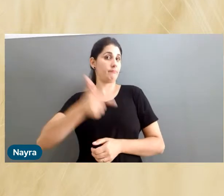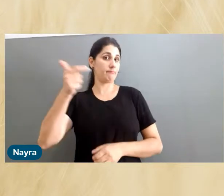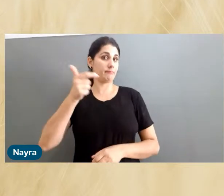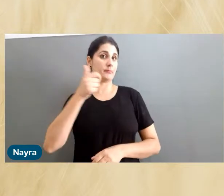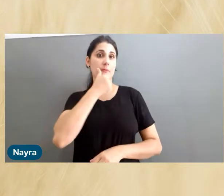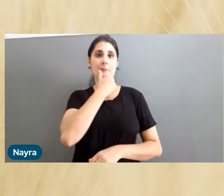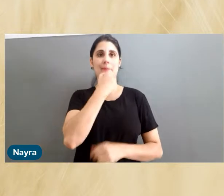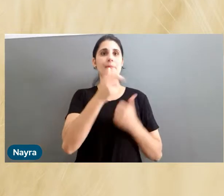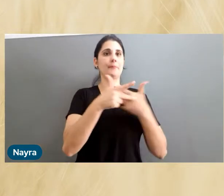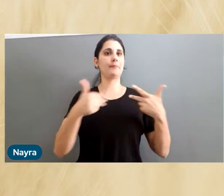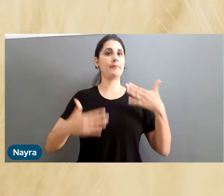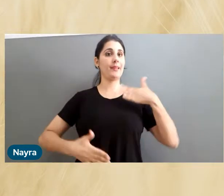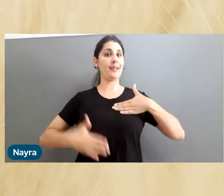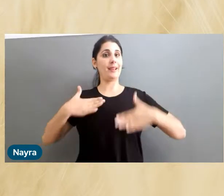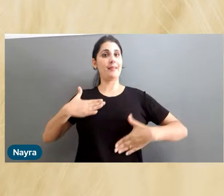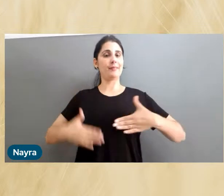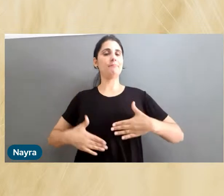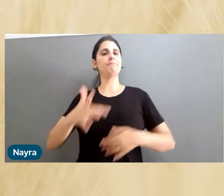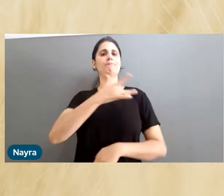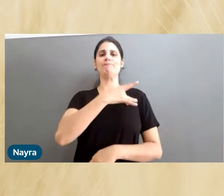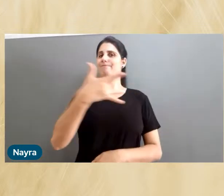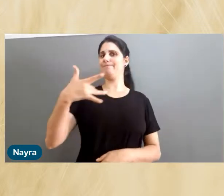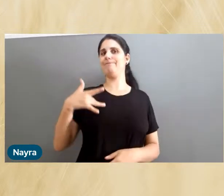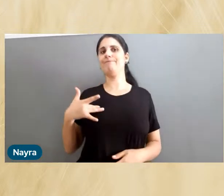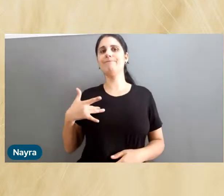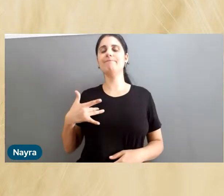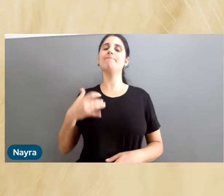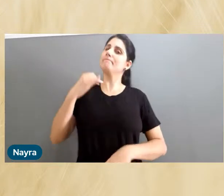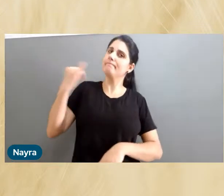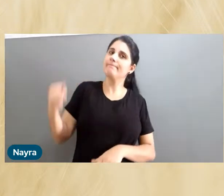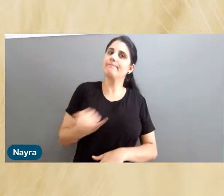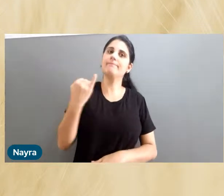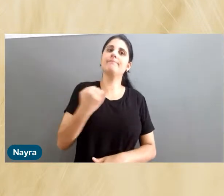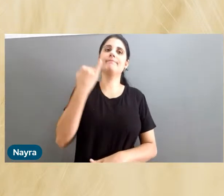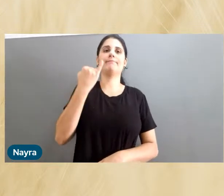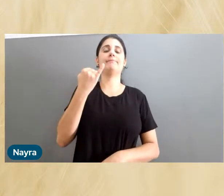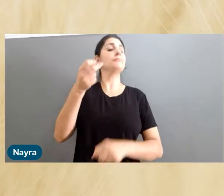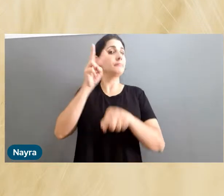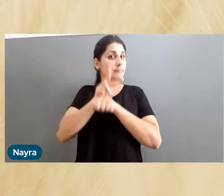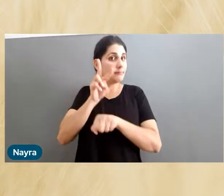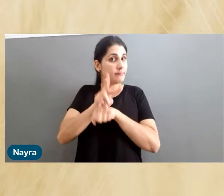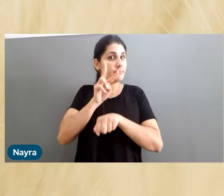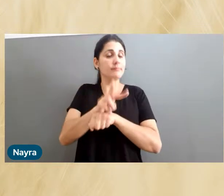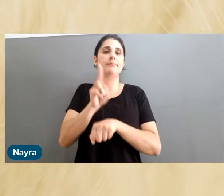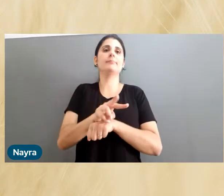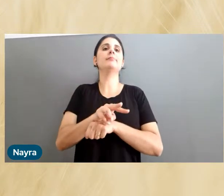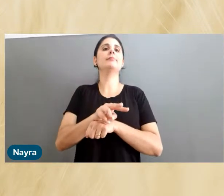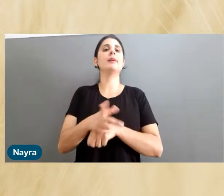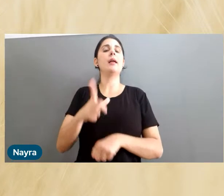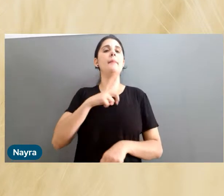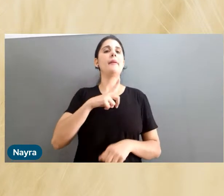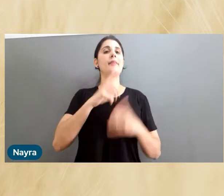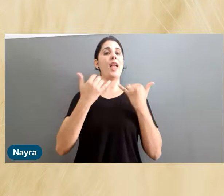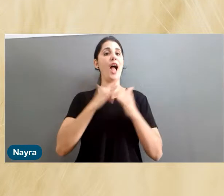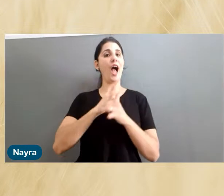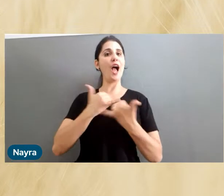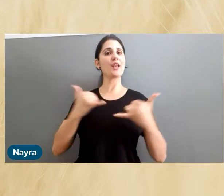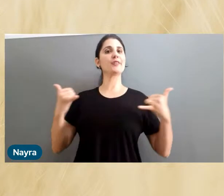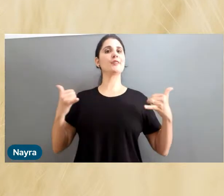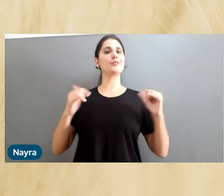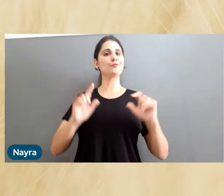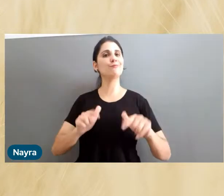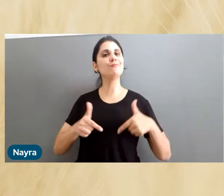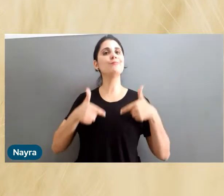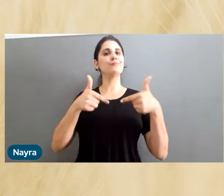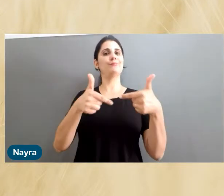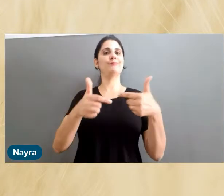corpo físico, a nossa saúde, e que é importante que nós zelemos por ela. Para que nós tenhamos energia à disposição,